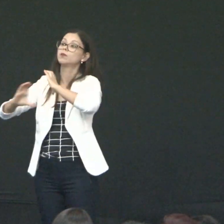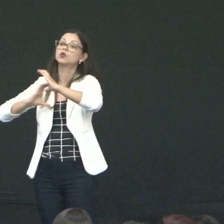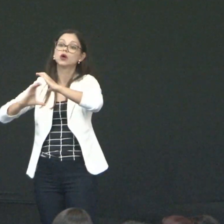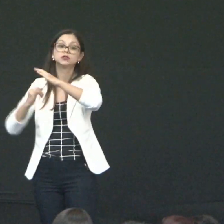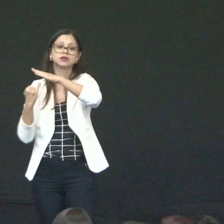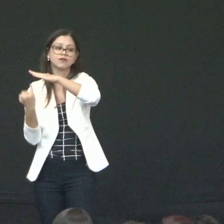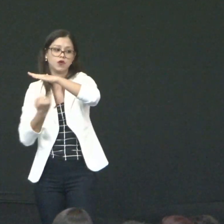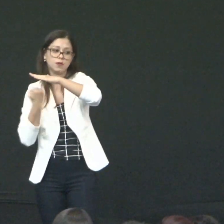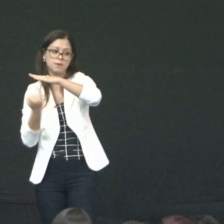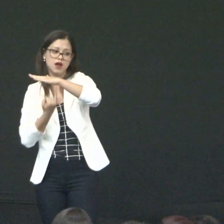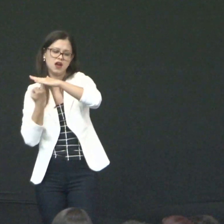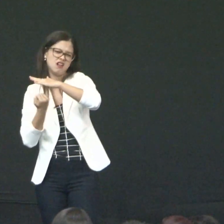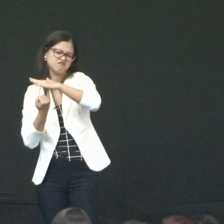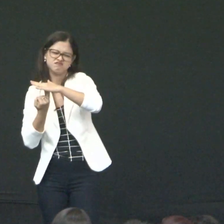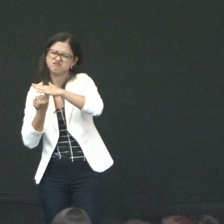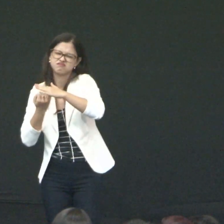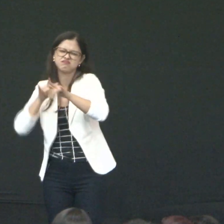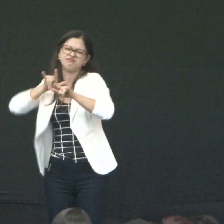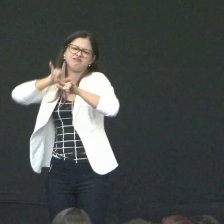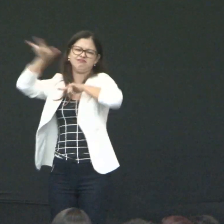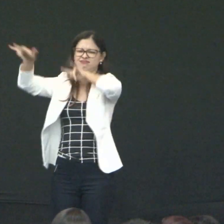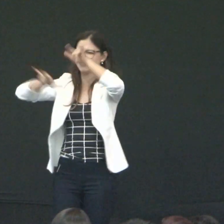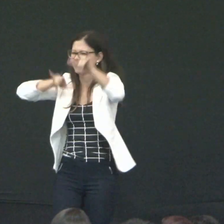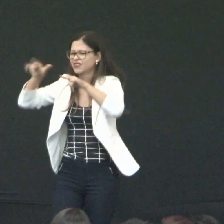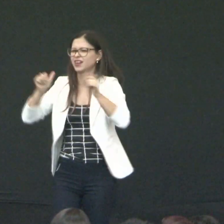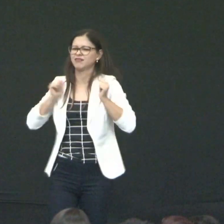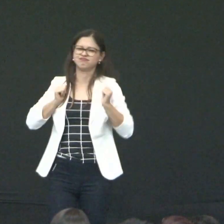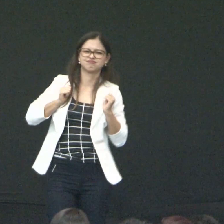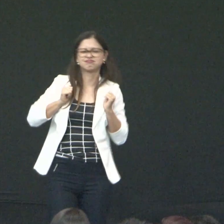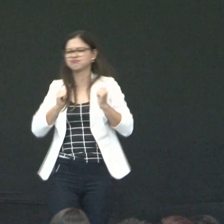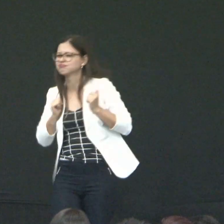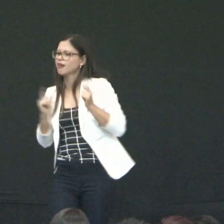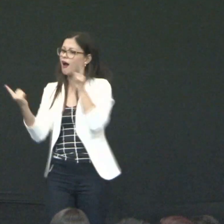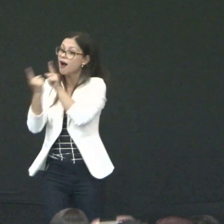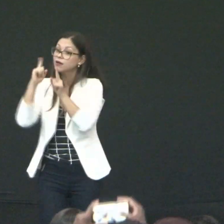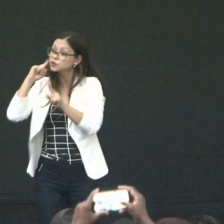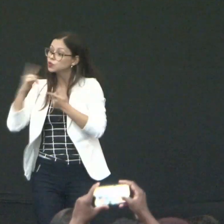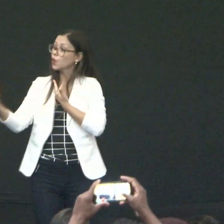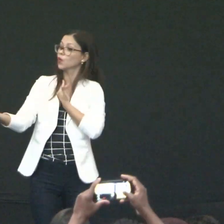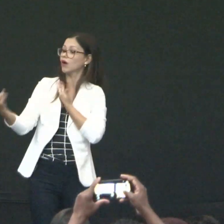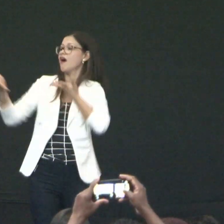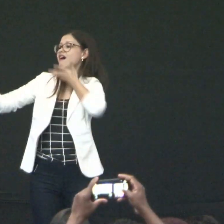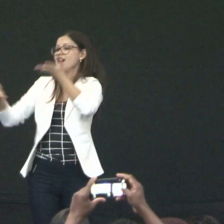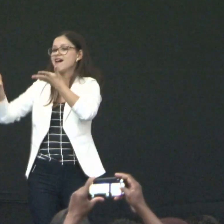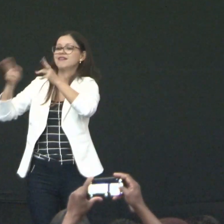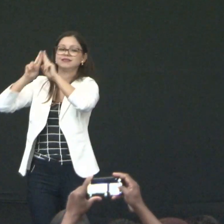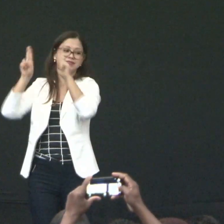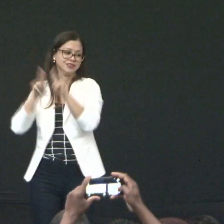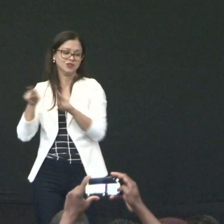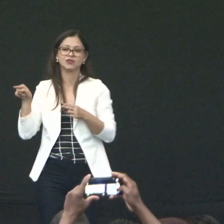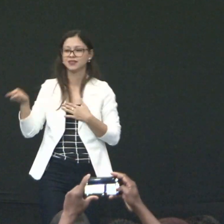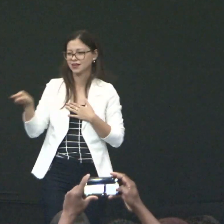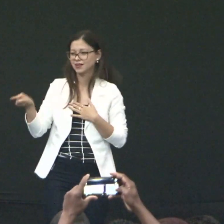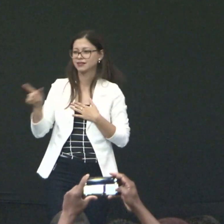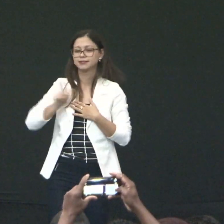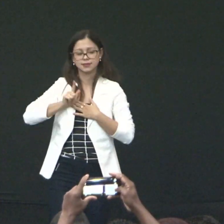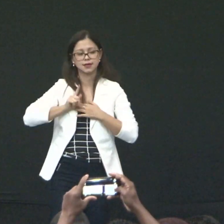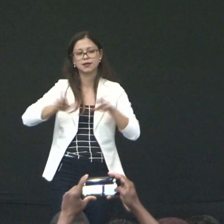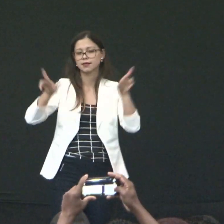e existem os sinais que são utilizados em uma comunicação informal. Quando você está passeando, encontra um outro surdo e tenta se comunicar com ele